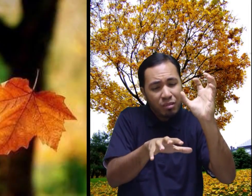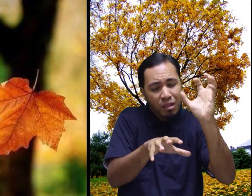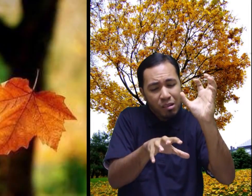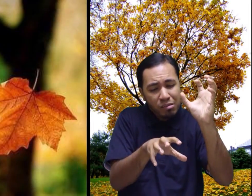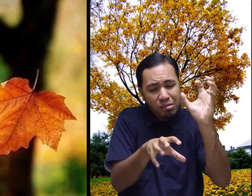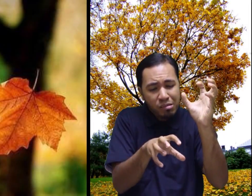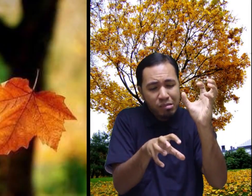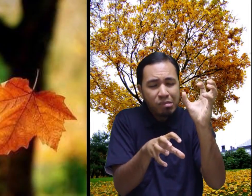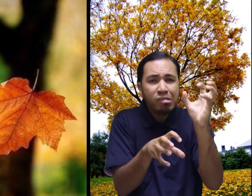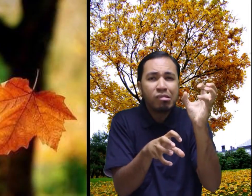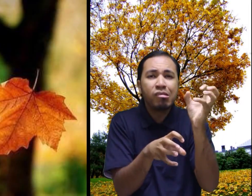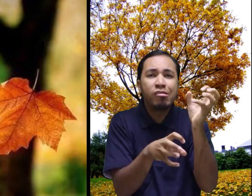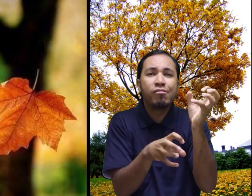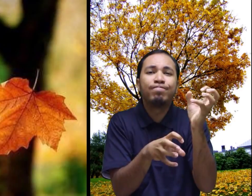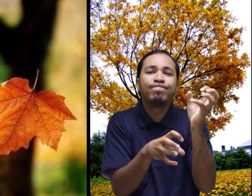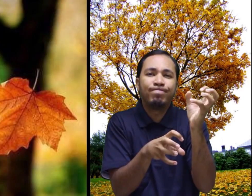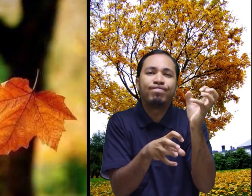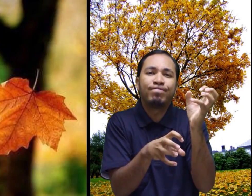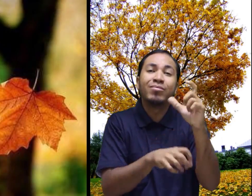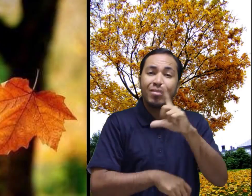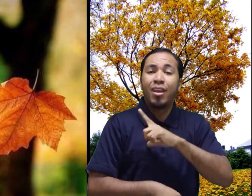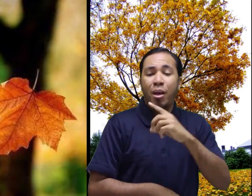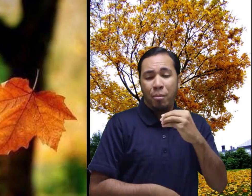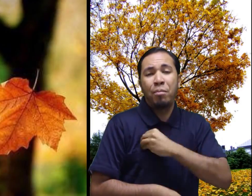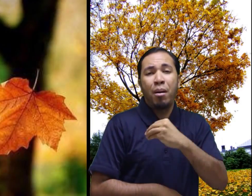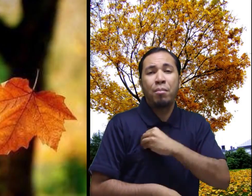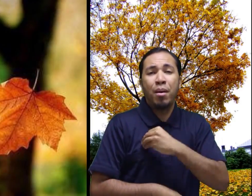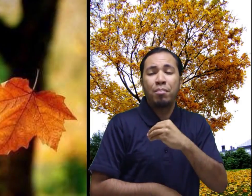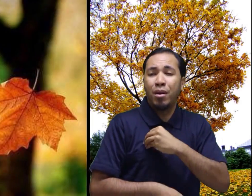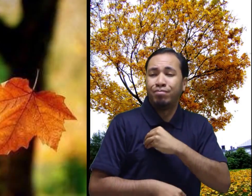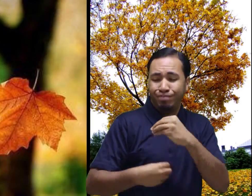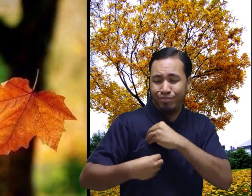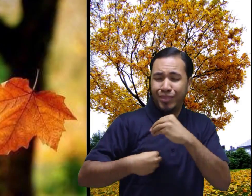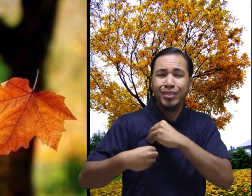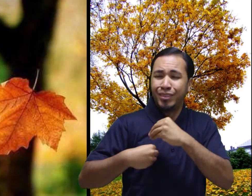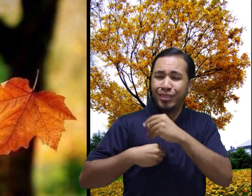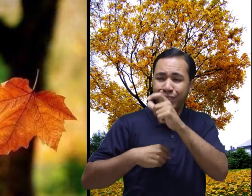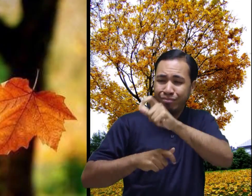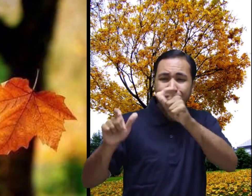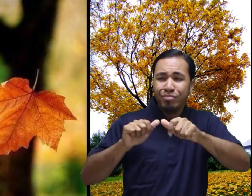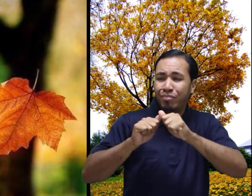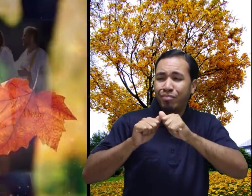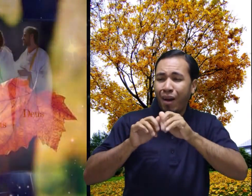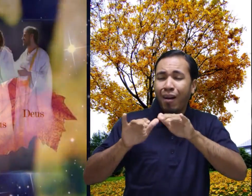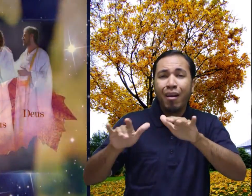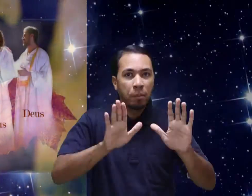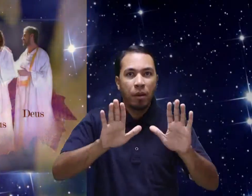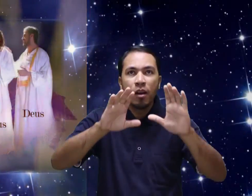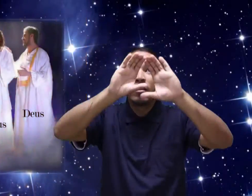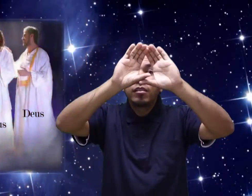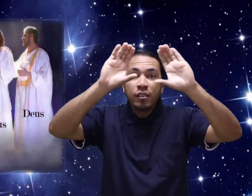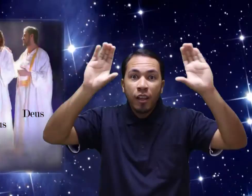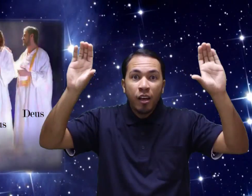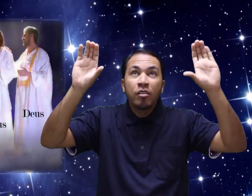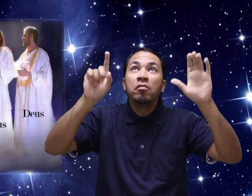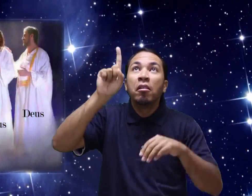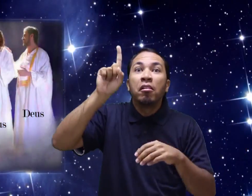O pecado afetou tudo, e a partir disso, ele se espalhou por todo o planeta. E lá no céu,